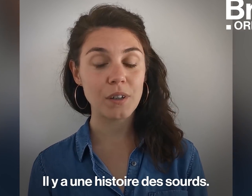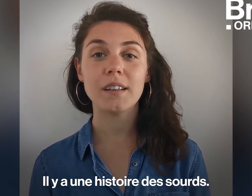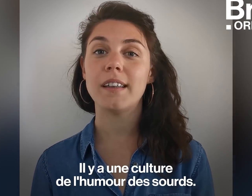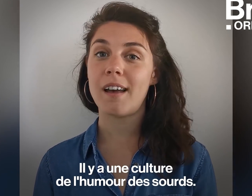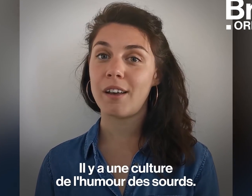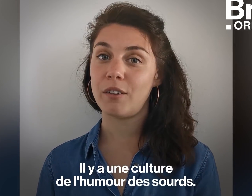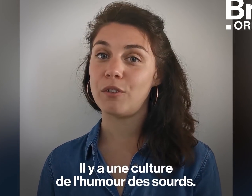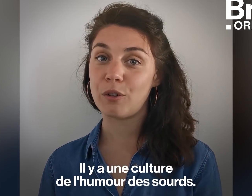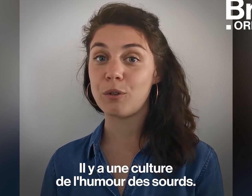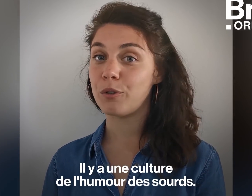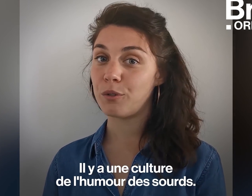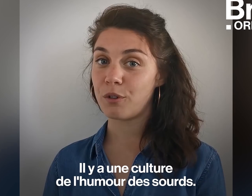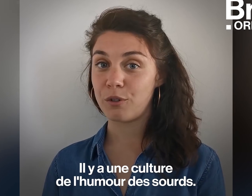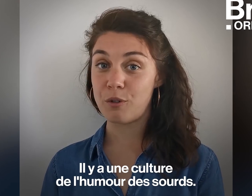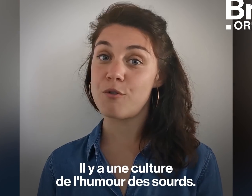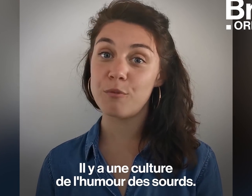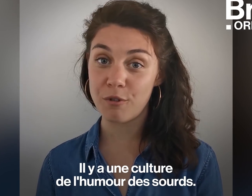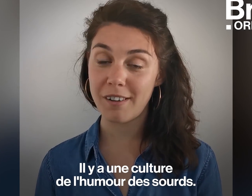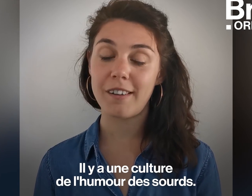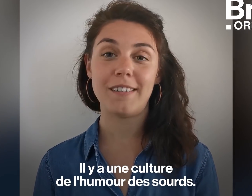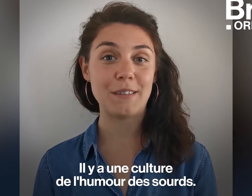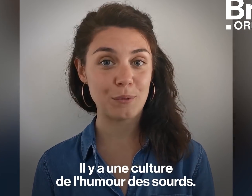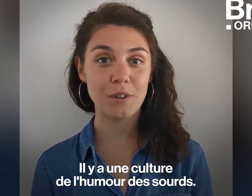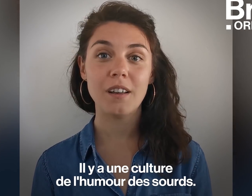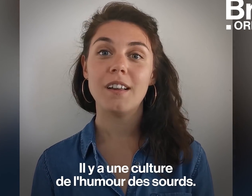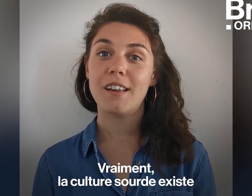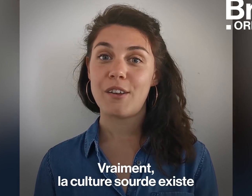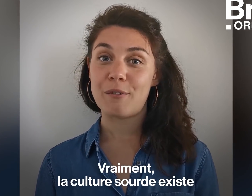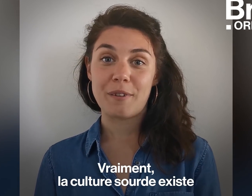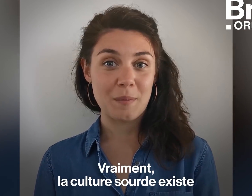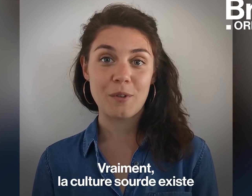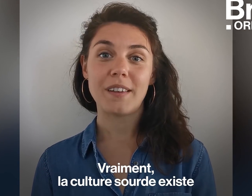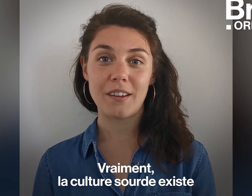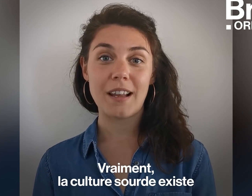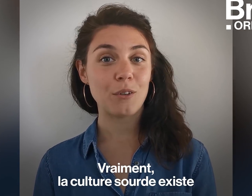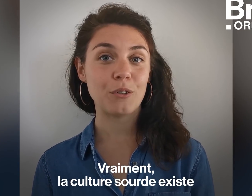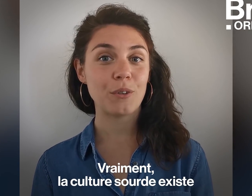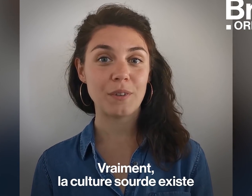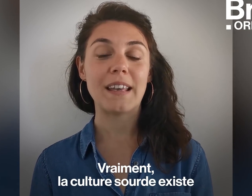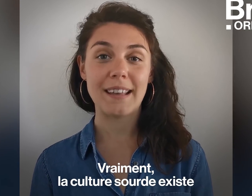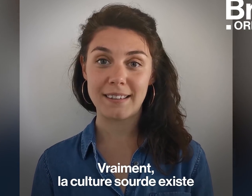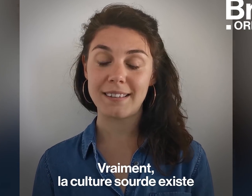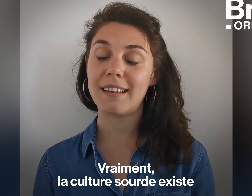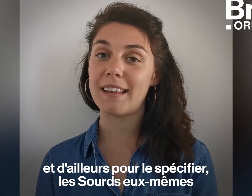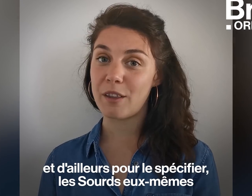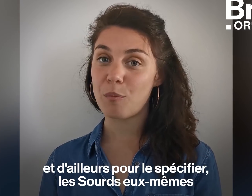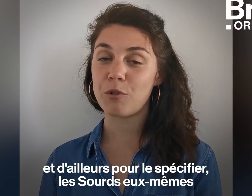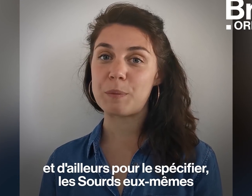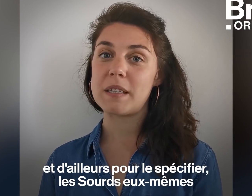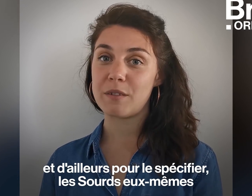il y a une culture de l'humour des sourds. Vraiment, la culture sourde existe et d'ailleurs, pour le spécifier,